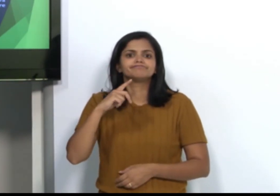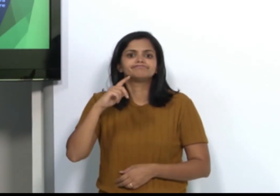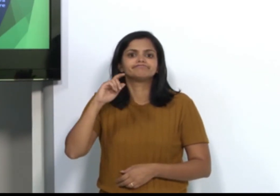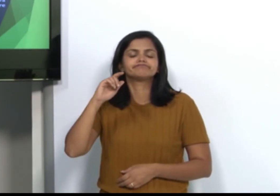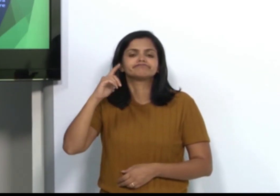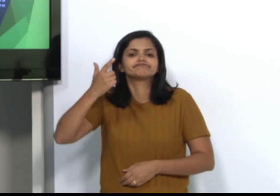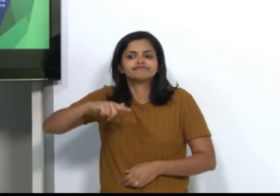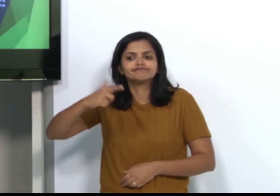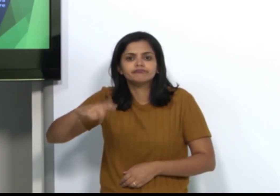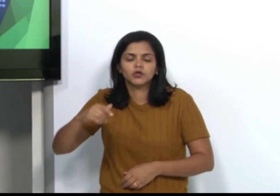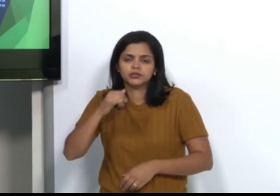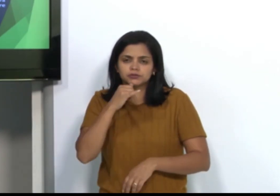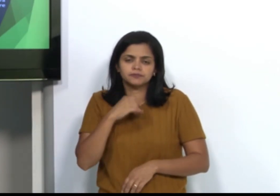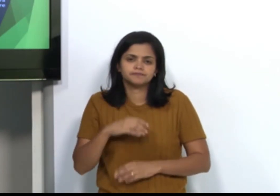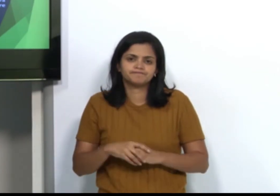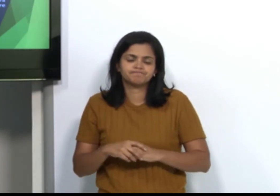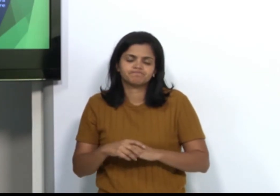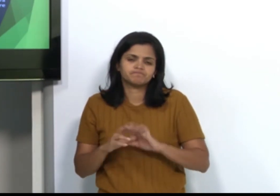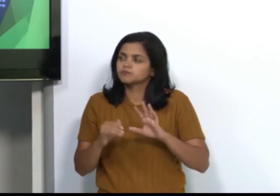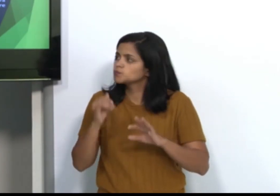alto. Então, eu coloco essas palavras.